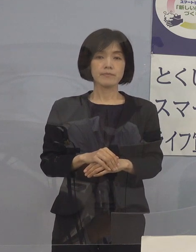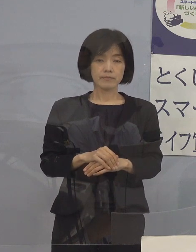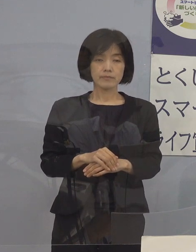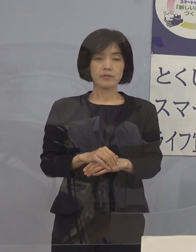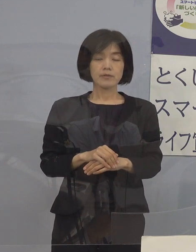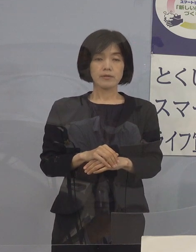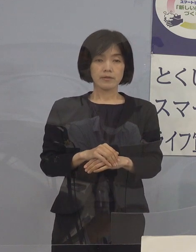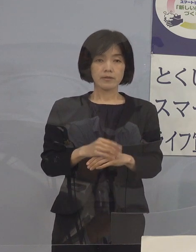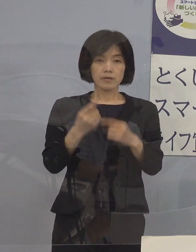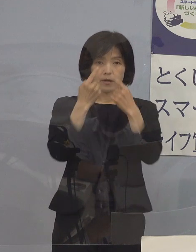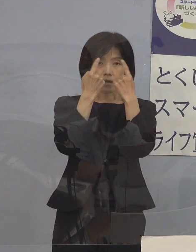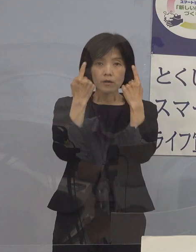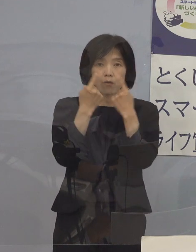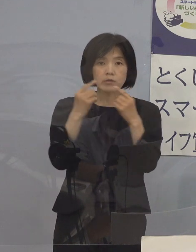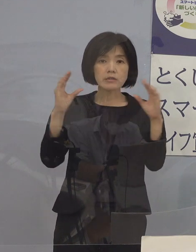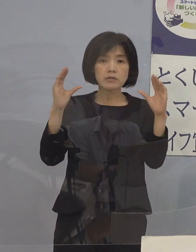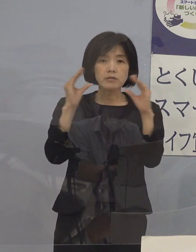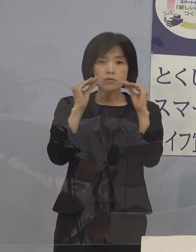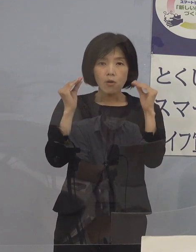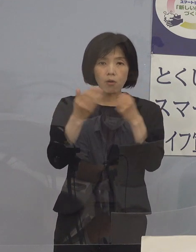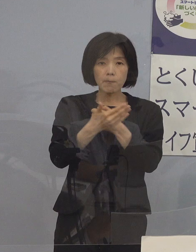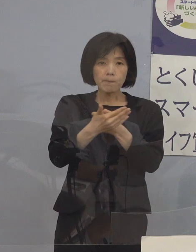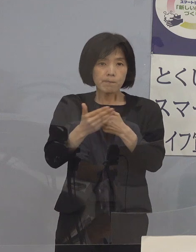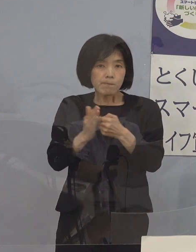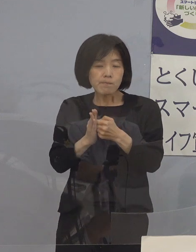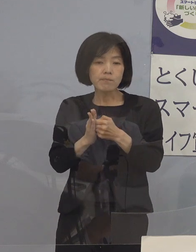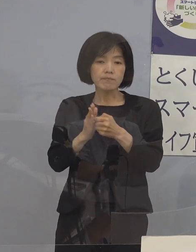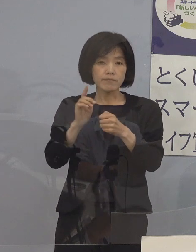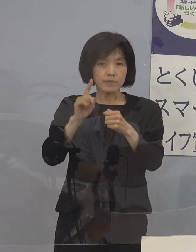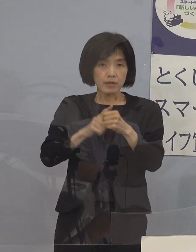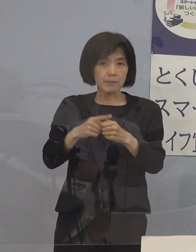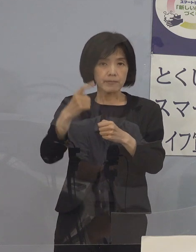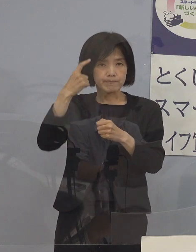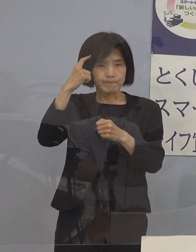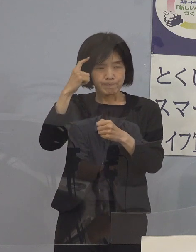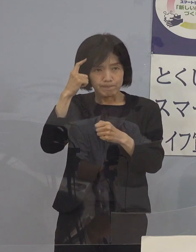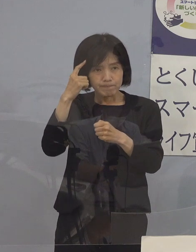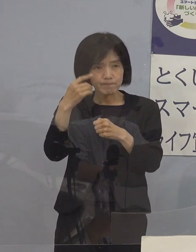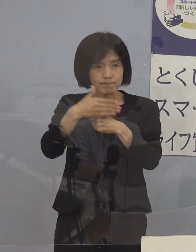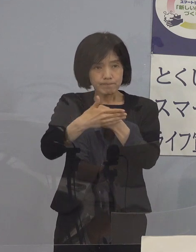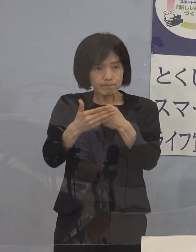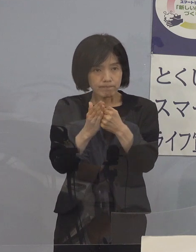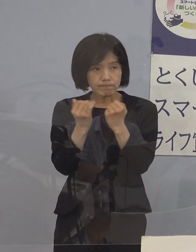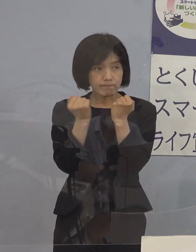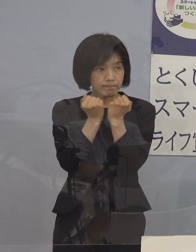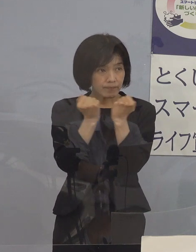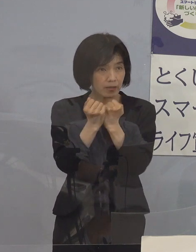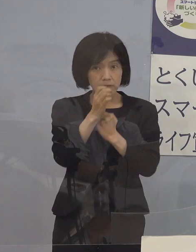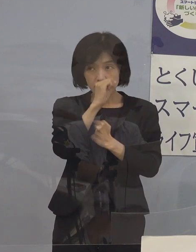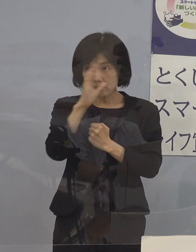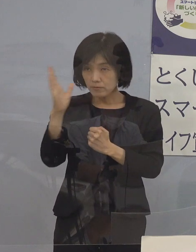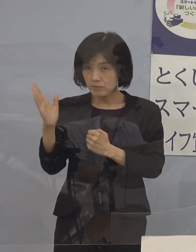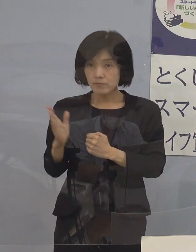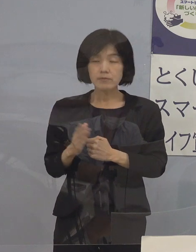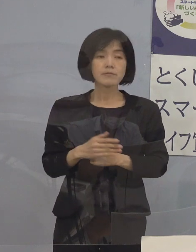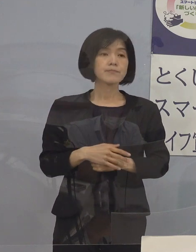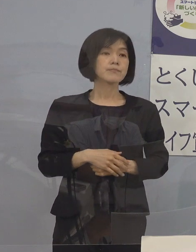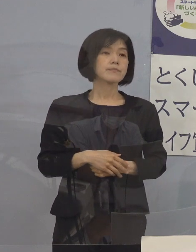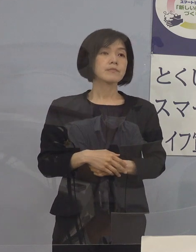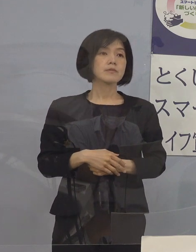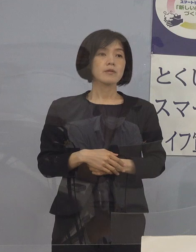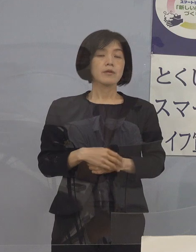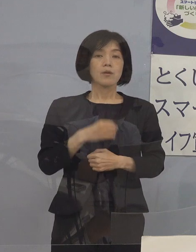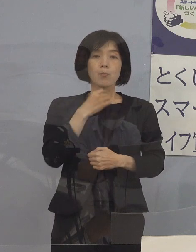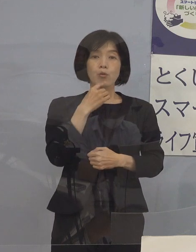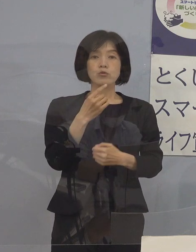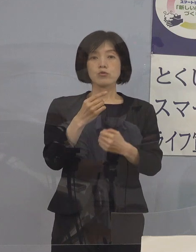プライバシー保護の観点からぜひご配慮をよろしくお願いを申し上げたいと存じます。あ